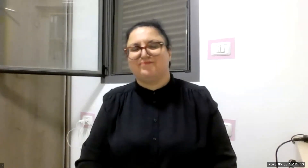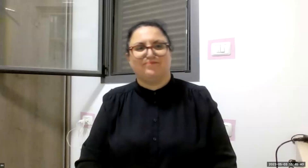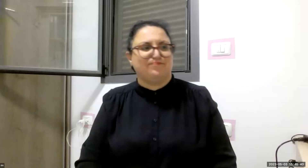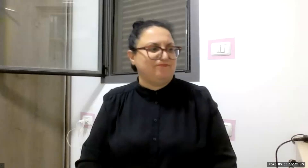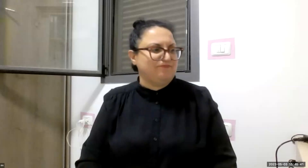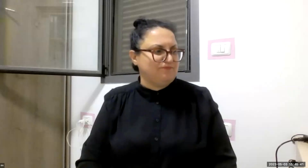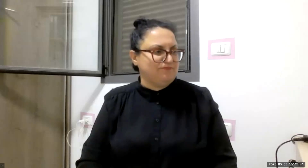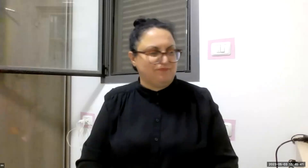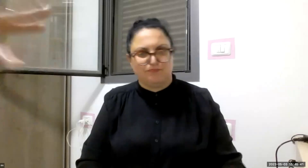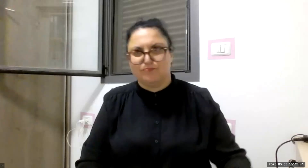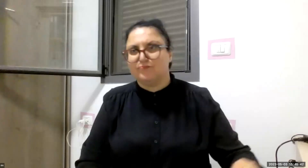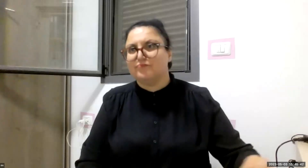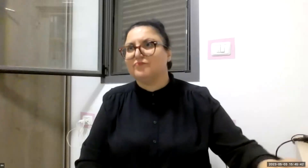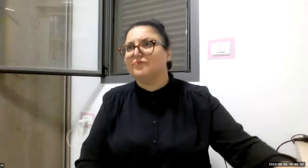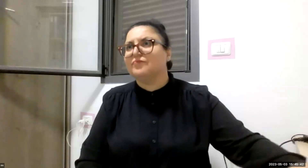אתי וננה רק תרצו להתחלף עוד פעם